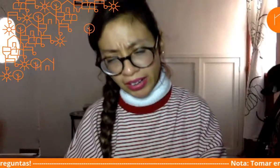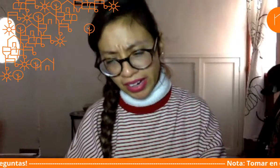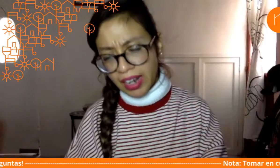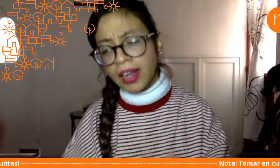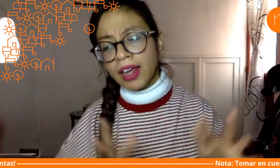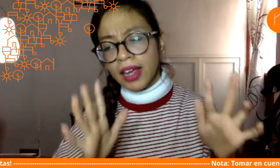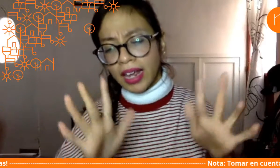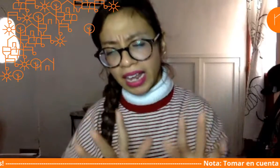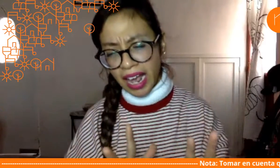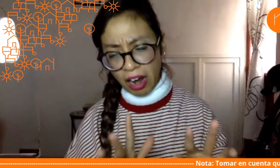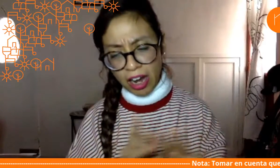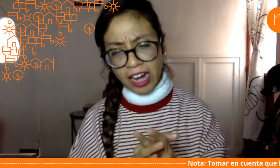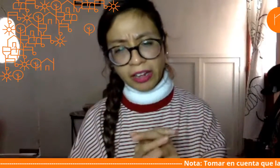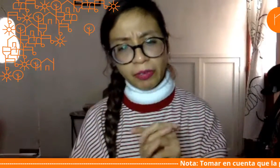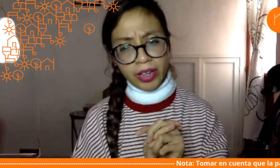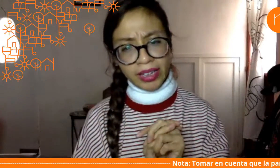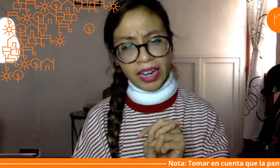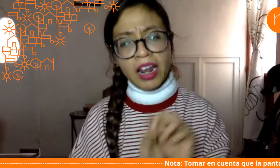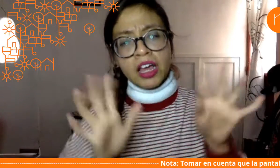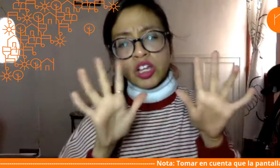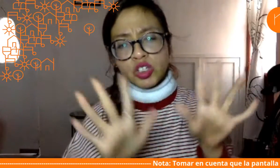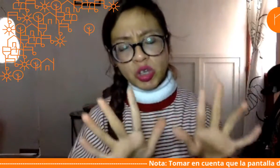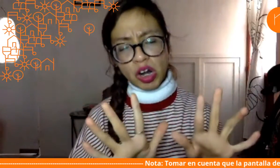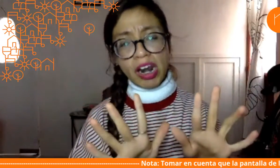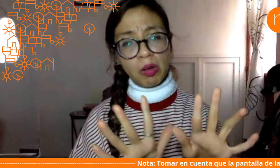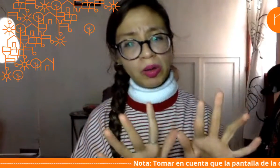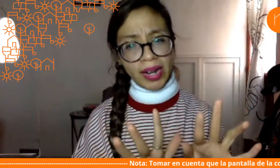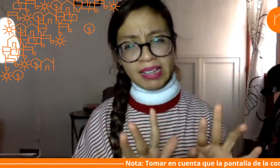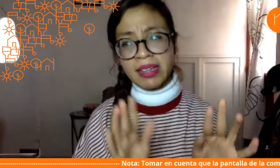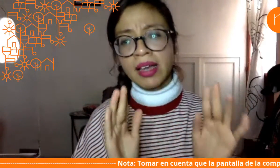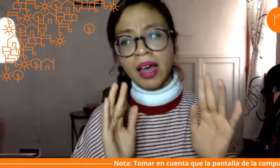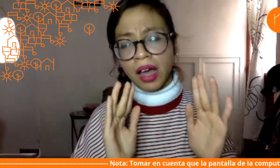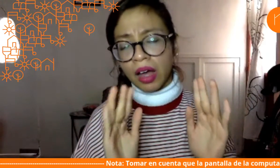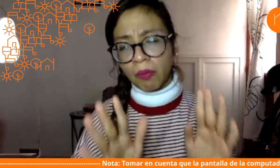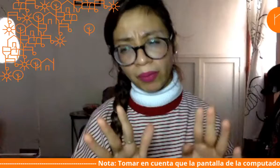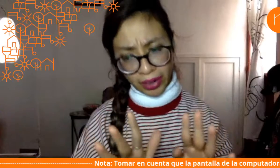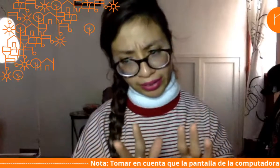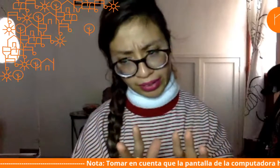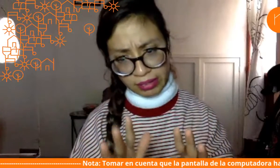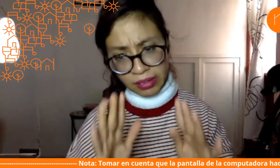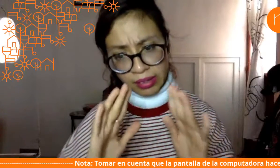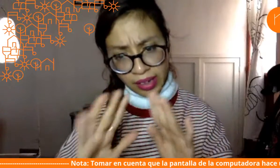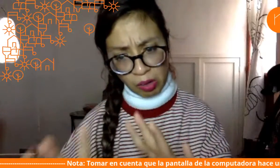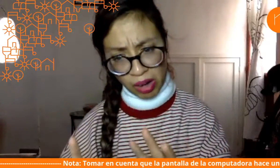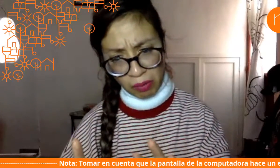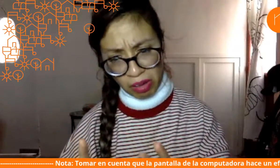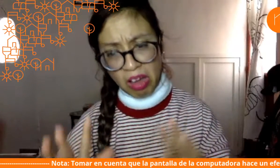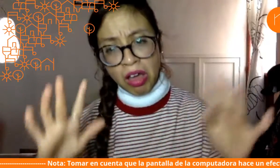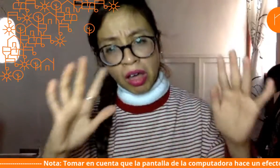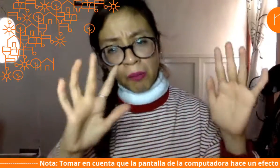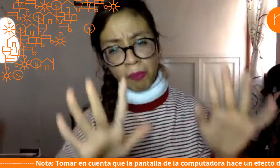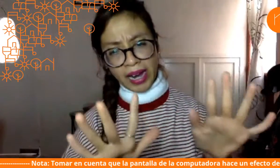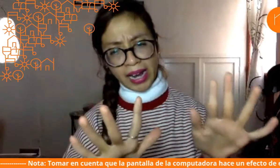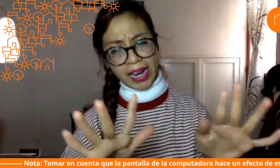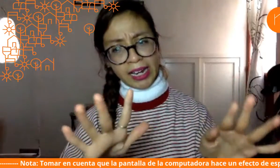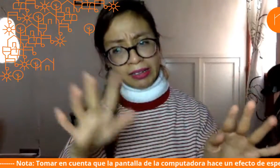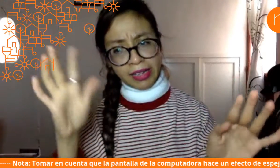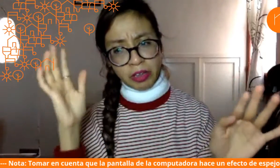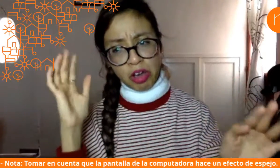verde, y ahora les voy a dar solo algunas partes del cuerpo para que les dé yo